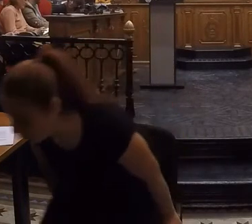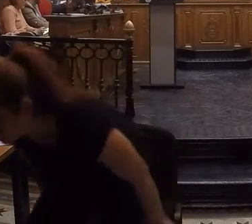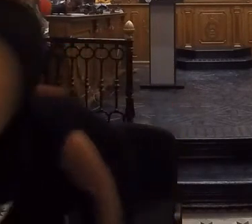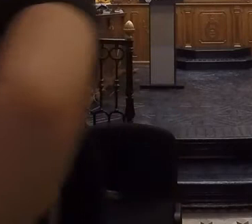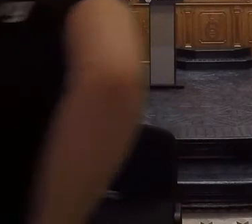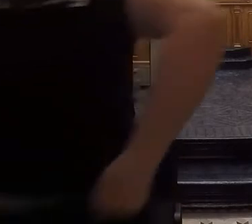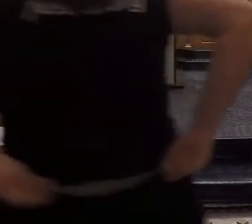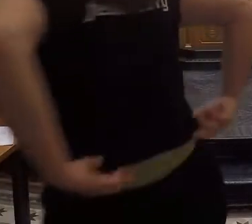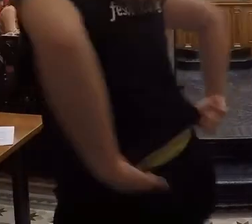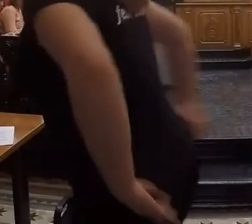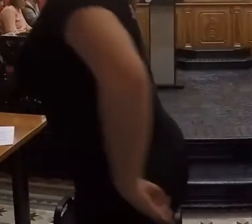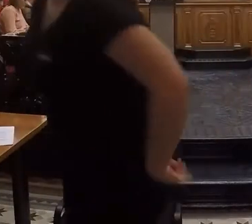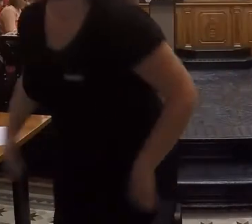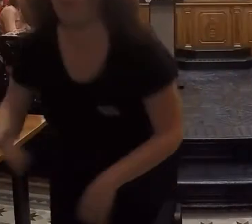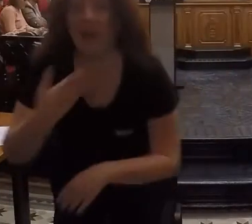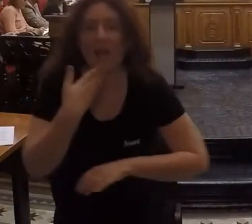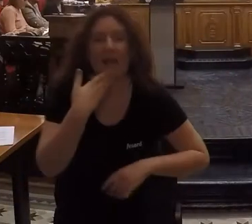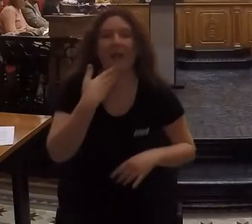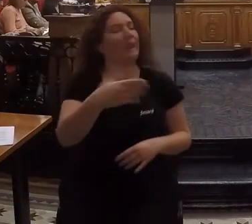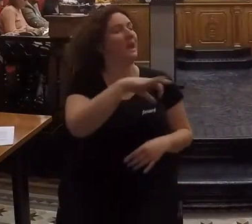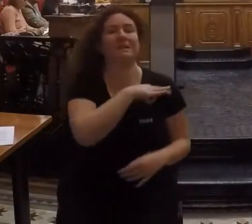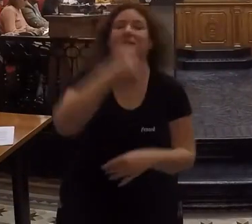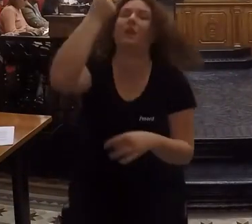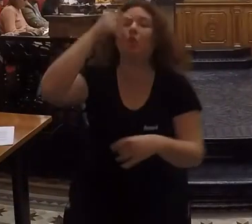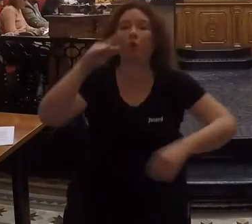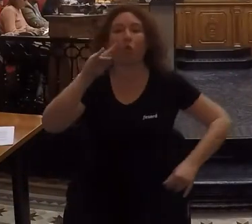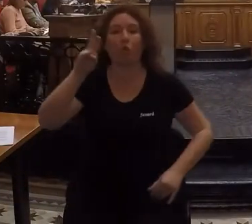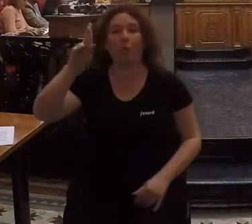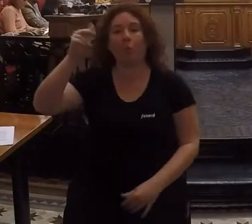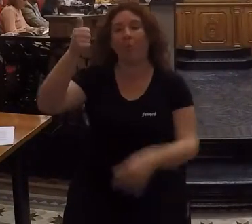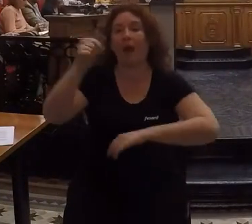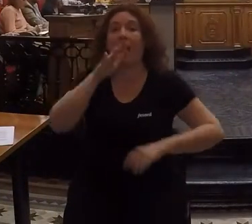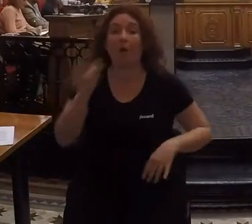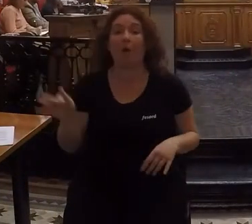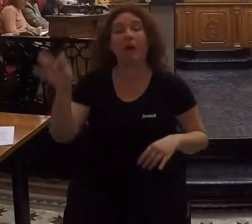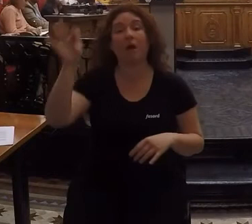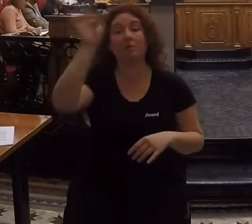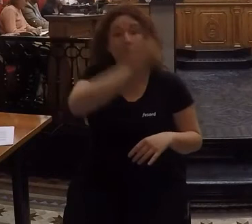Muchas gracias, Durá. Señor Durá, perdón. Tiene la palabra el señor Caballero en representación del Grupo de Ciudadanos.